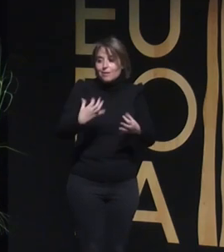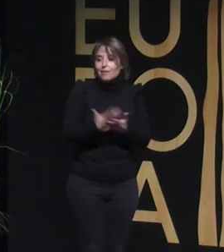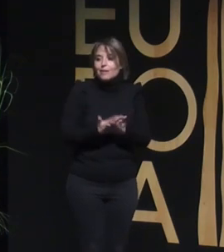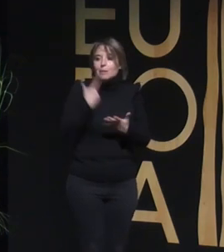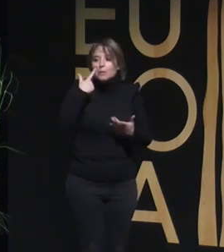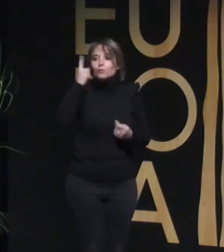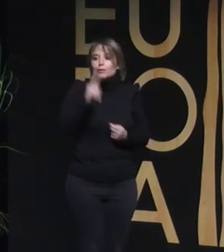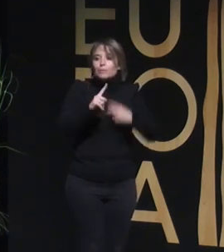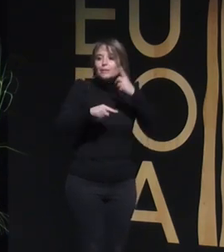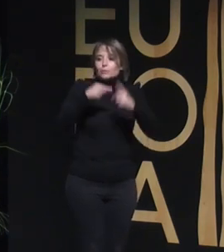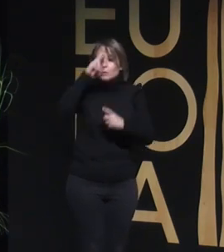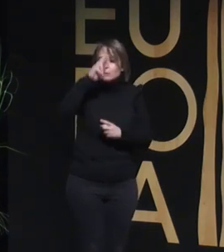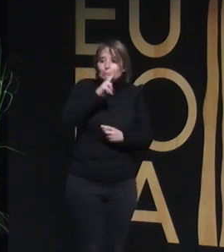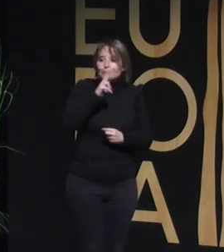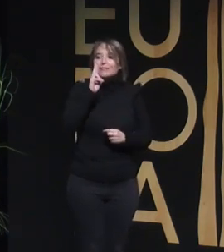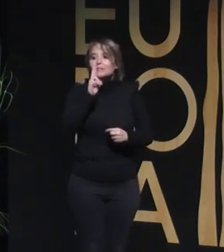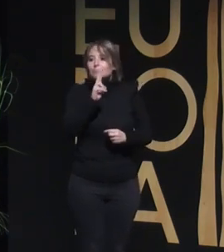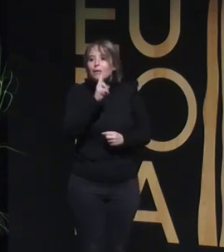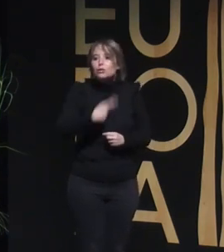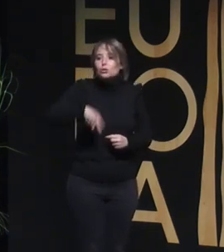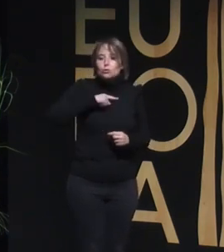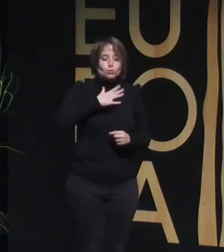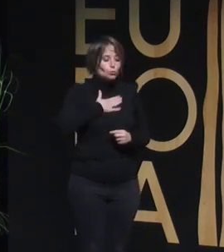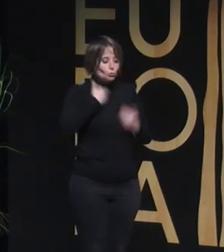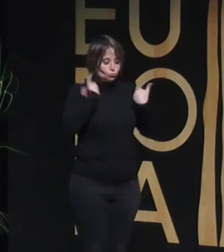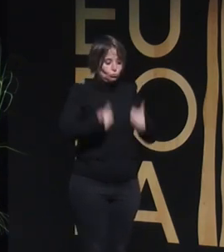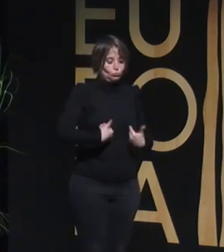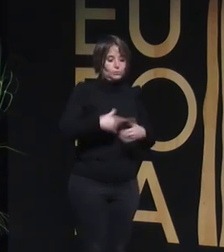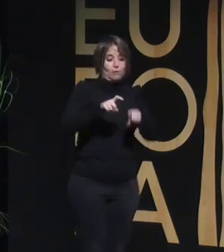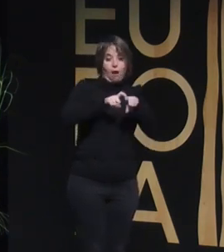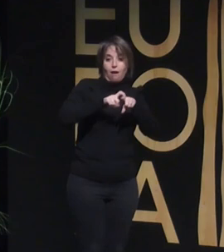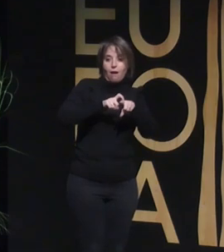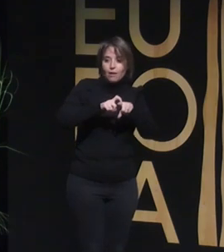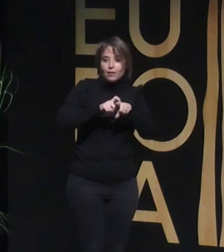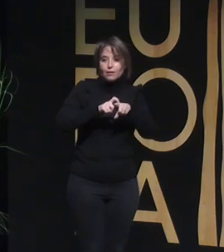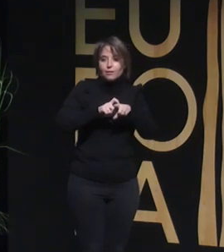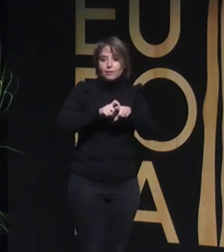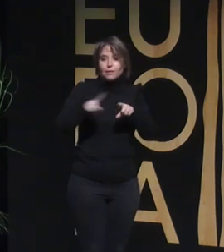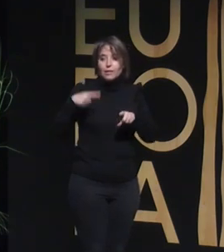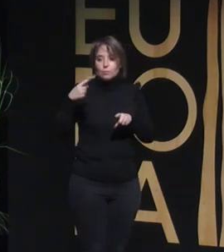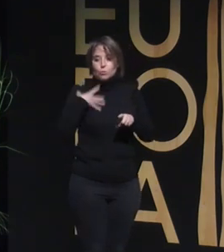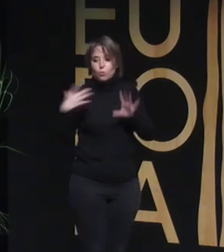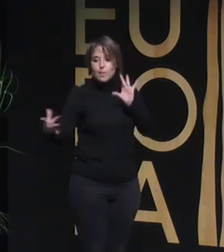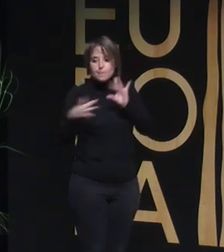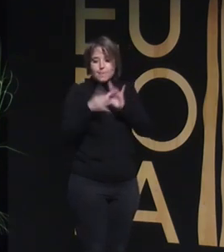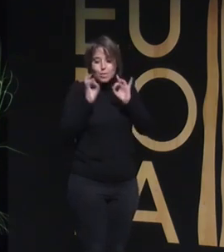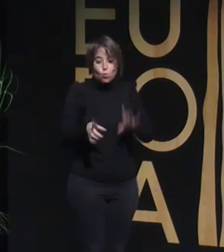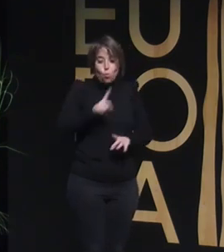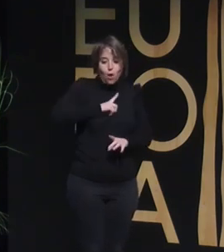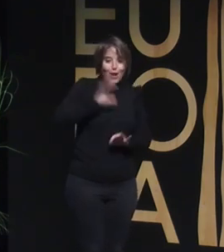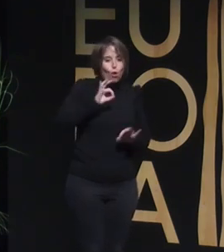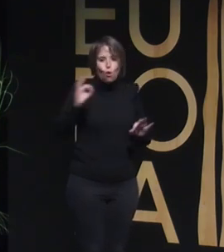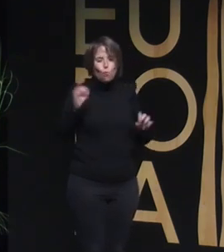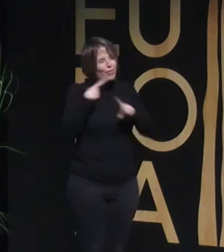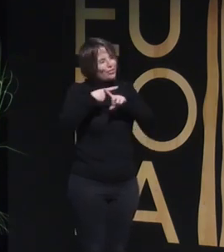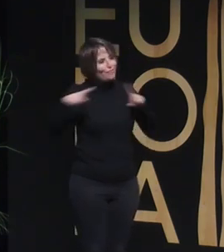también es cierto que luego muchos padres y muchas madres tenemos nuestra propia personalidad y muchas veces tenemos a alguien que se parece demasiado o que es muy diferente a nosotros